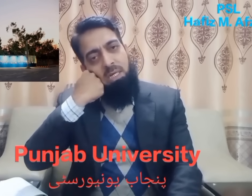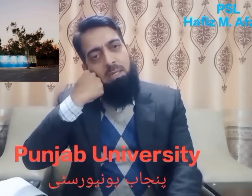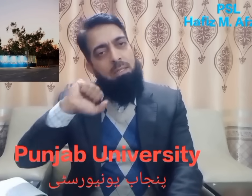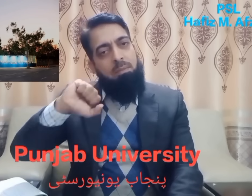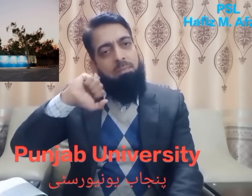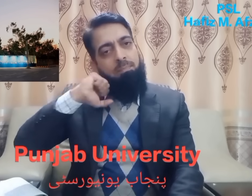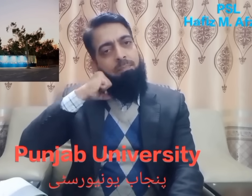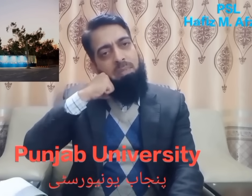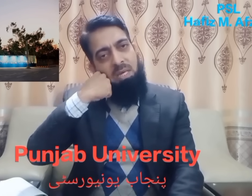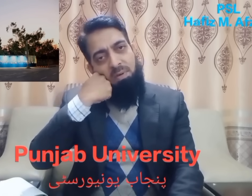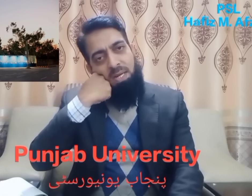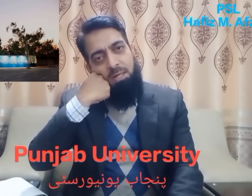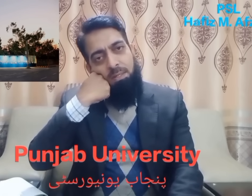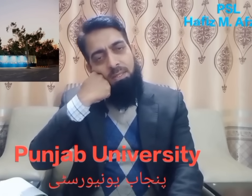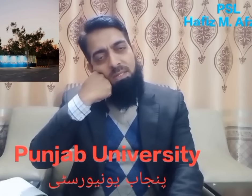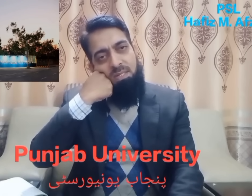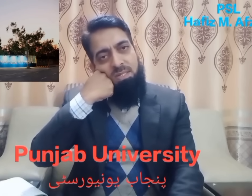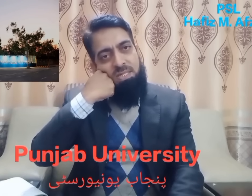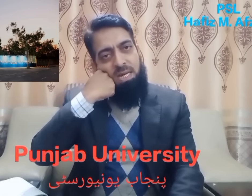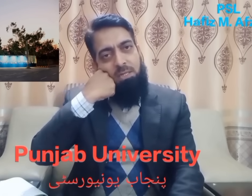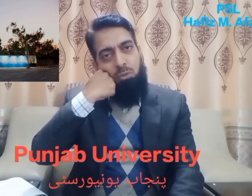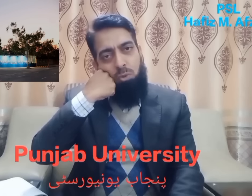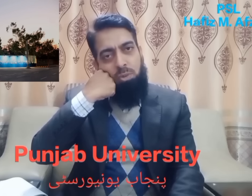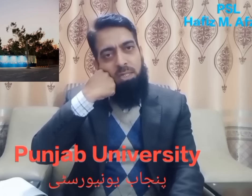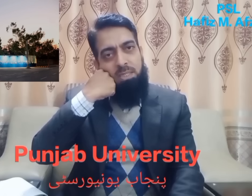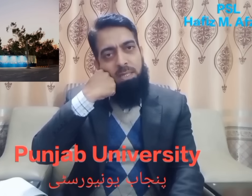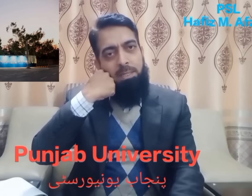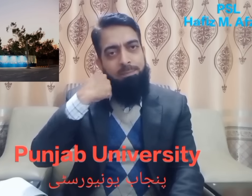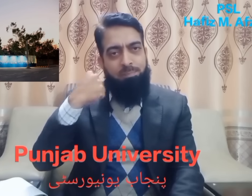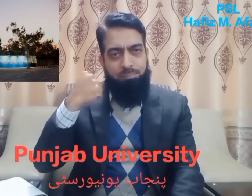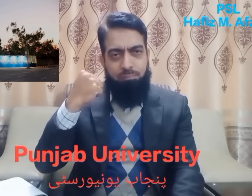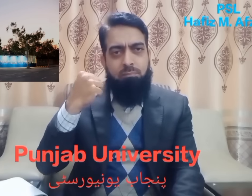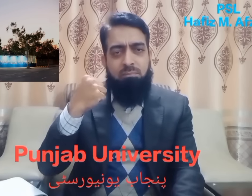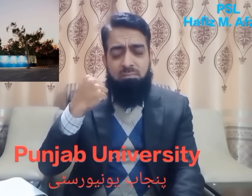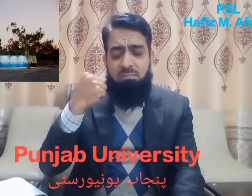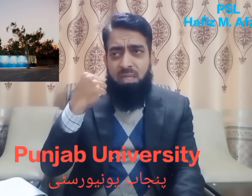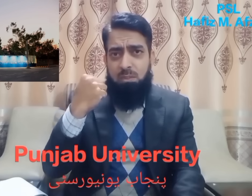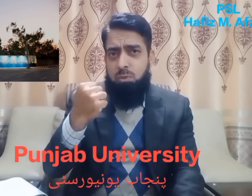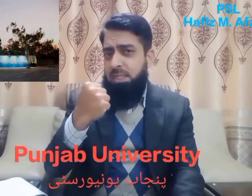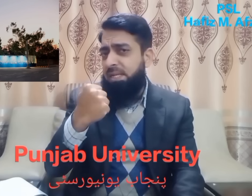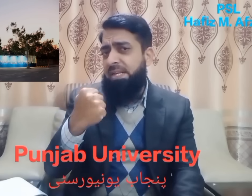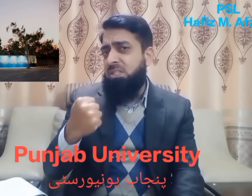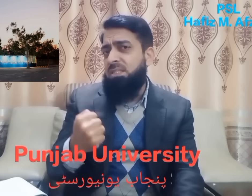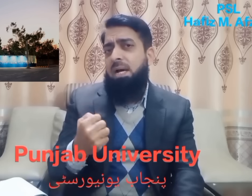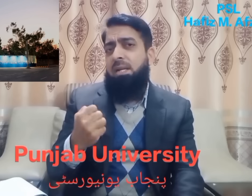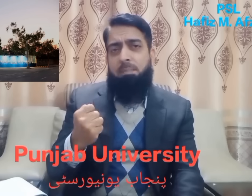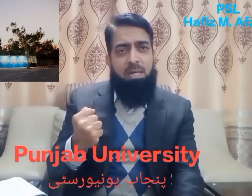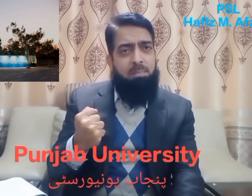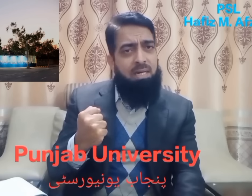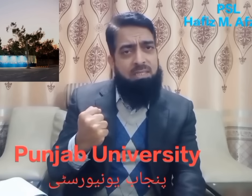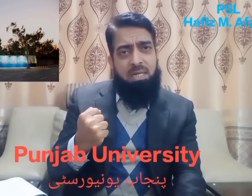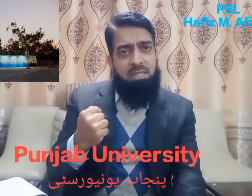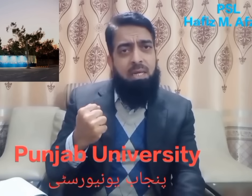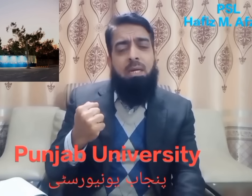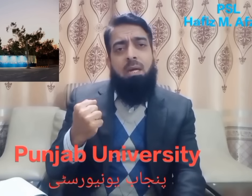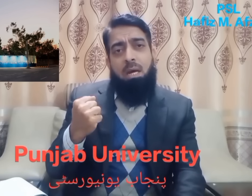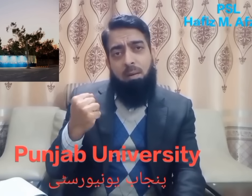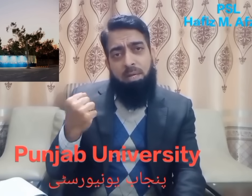बेसिकली ये वाला साइन यूज होता है इसके लिए। दूसरा रिलेशन इसका अल्लामा इकबाल के साथ है। अल्लामा